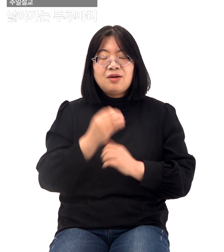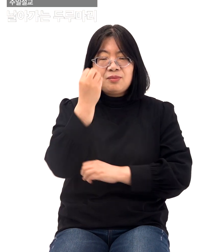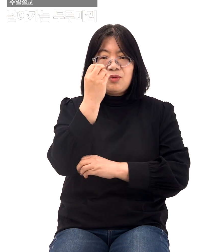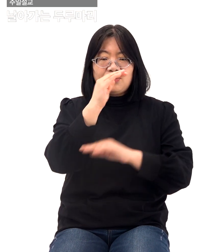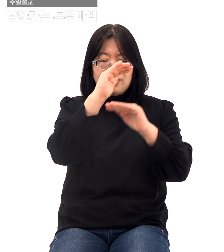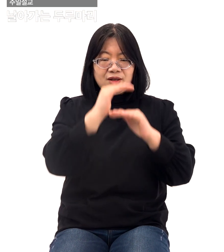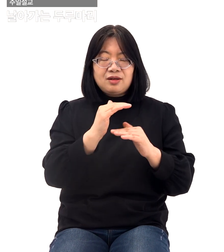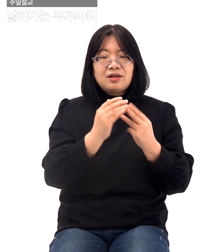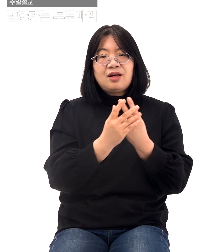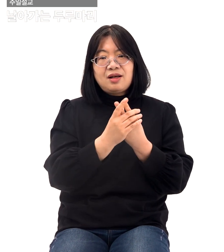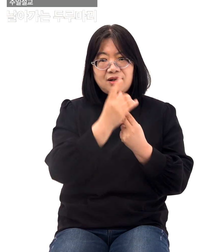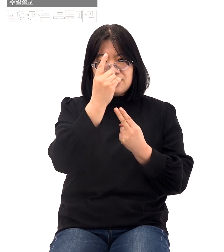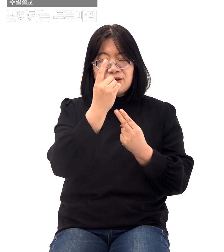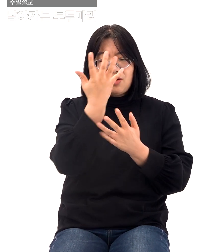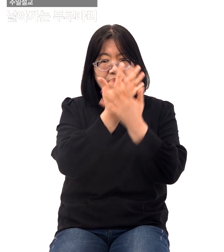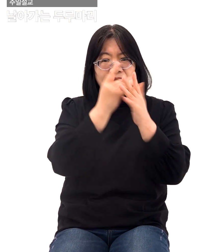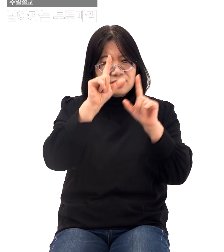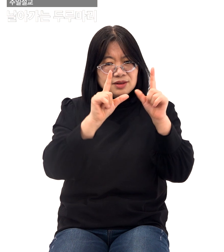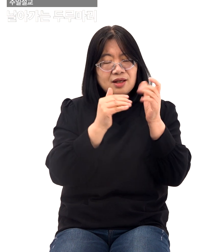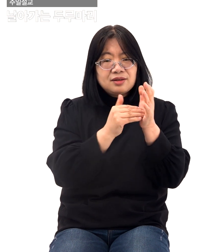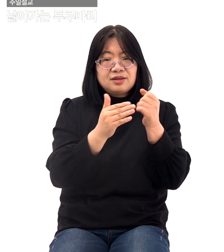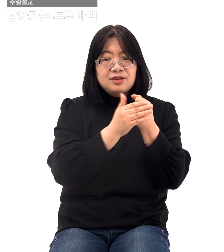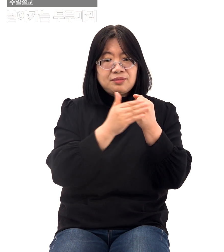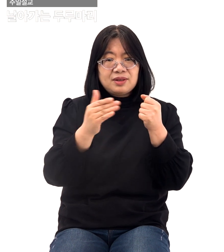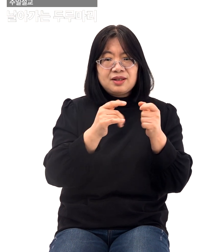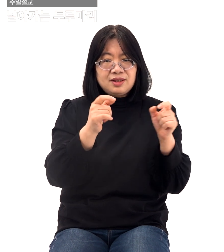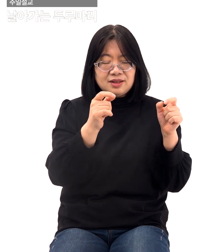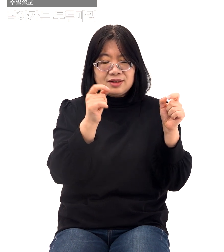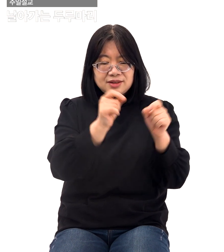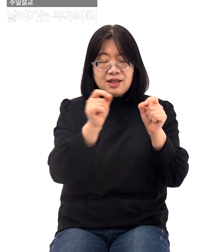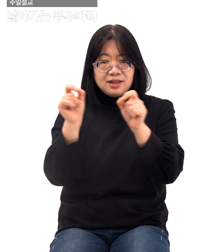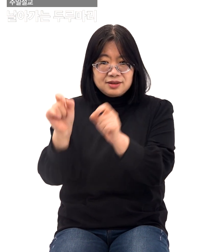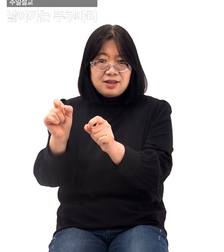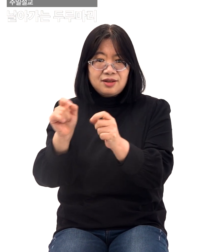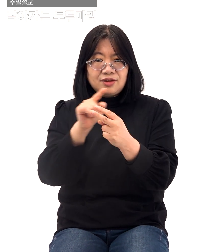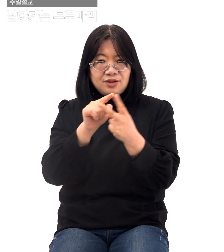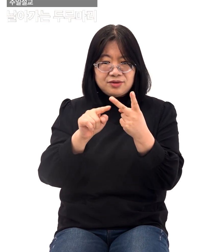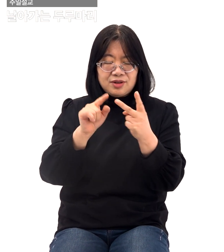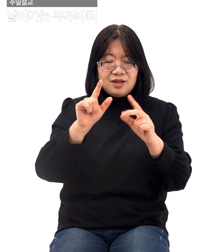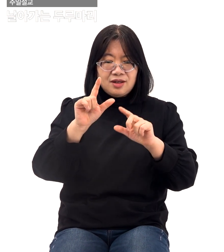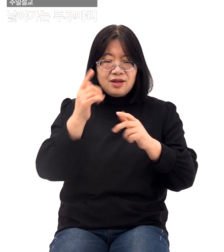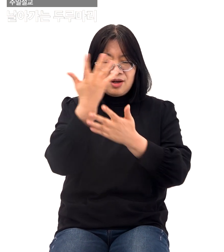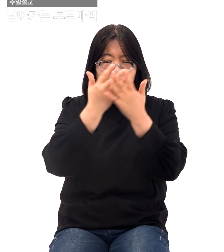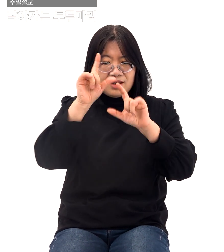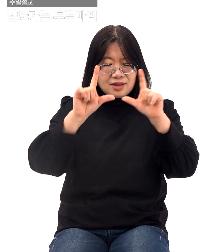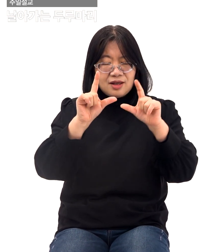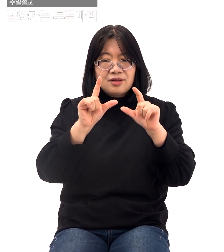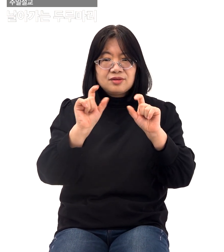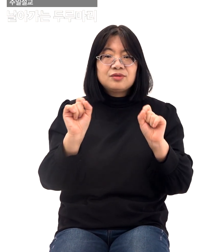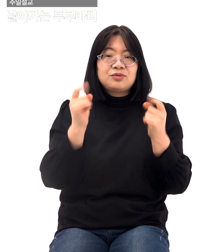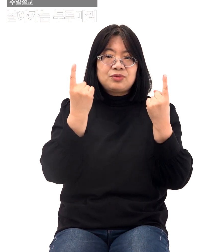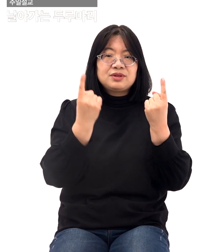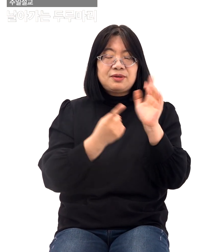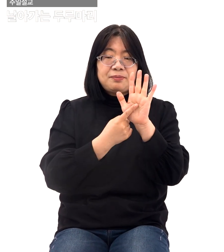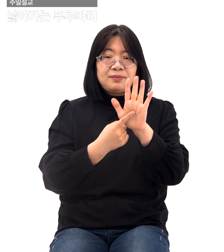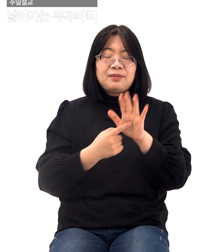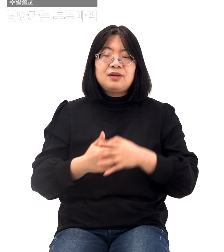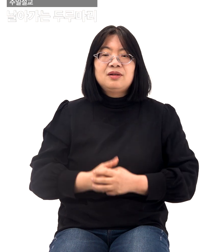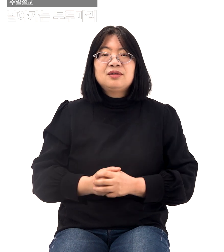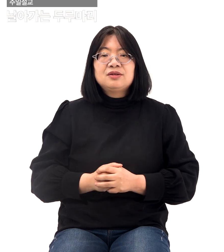본질이 하나인 환상이라서 짧게라도 이 2개의 환상을 오늘 같이